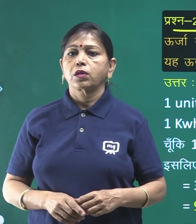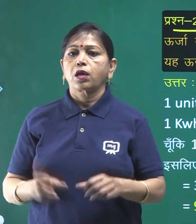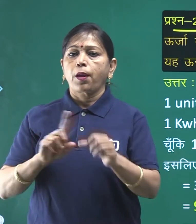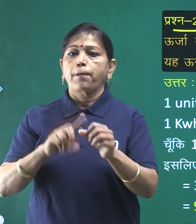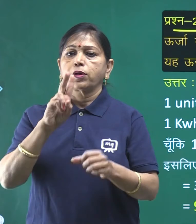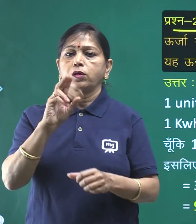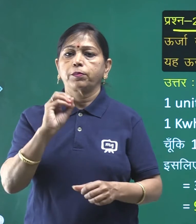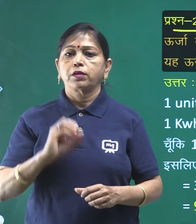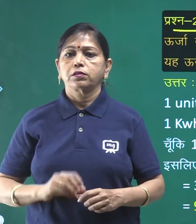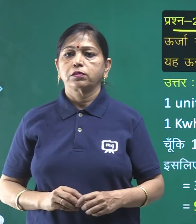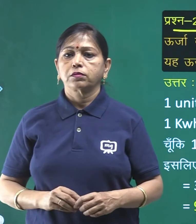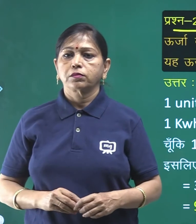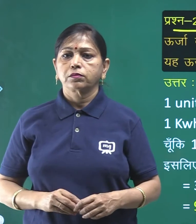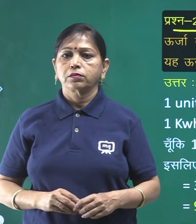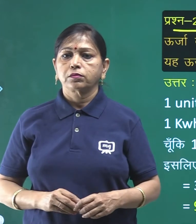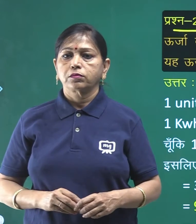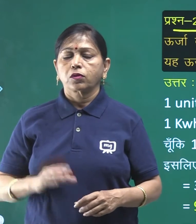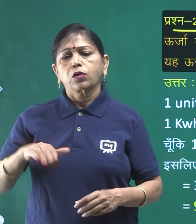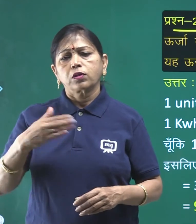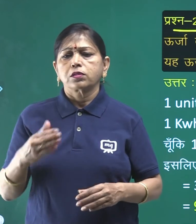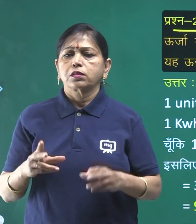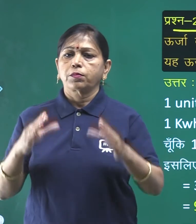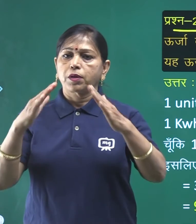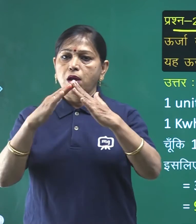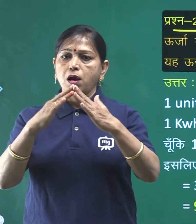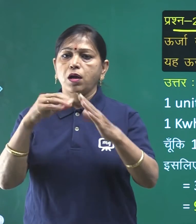प्रश्न 20। किसी घर में